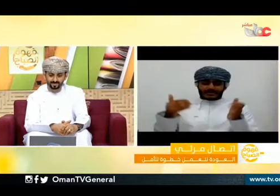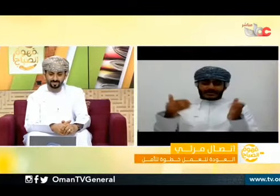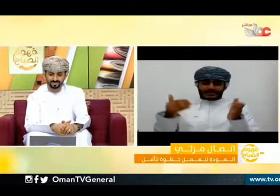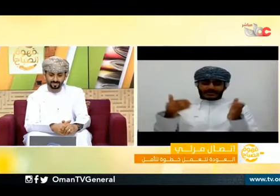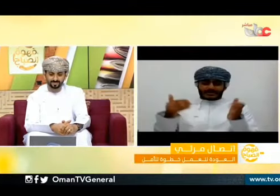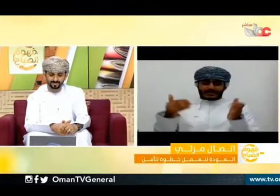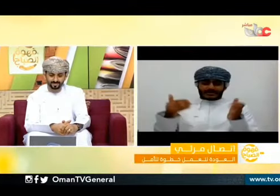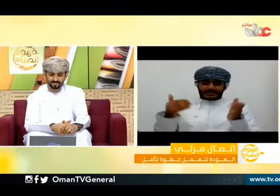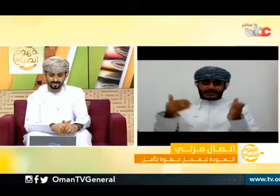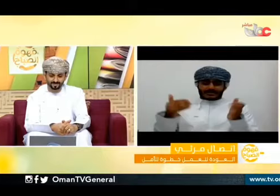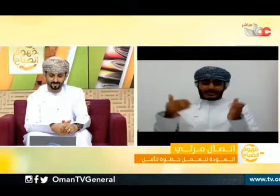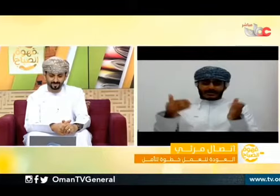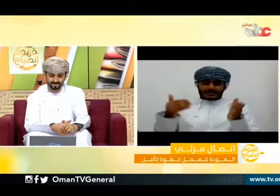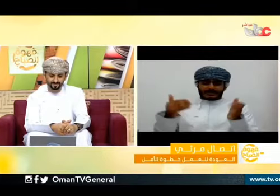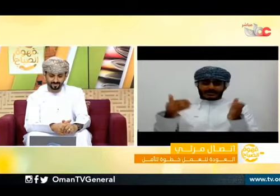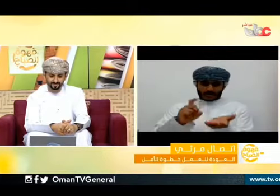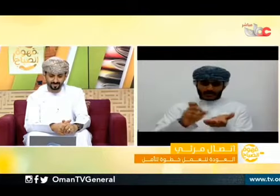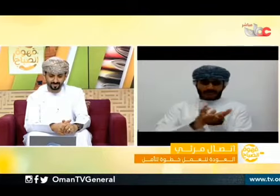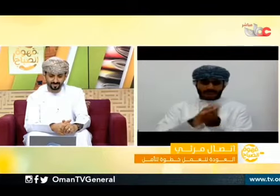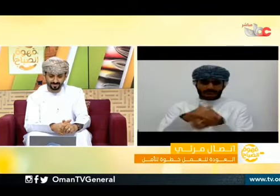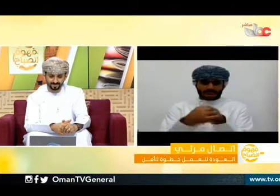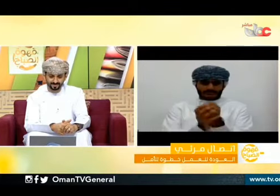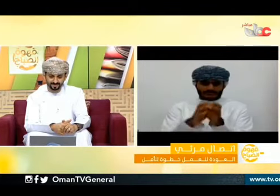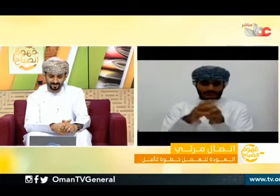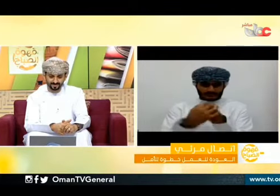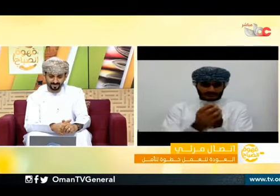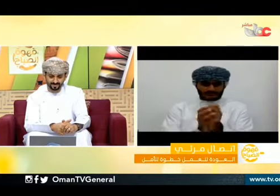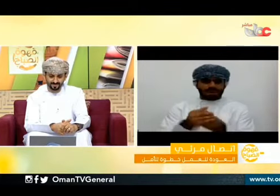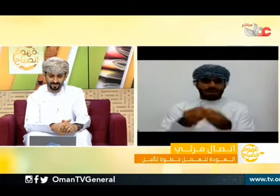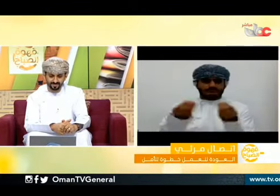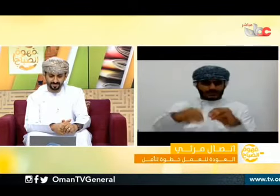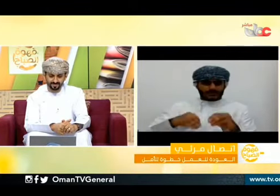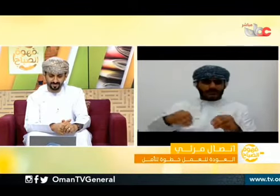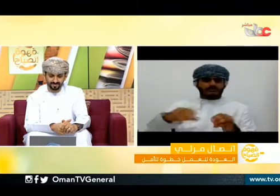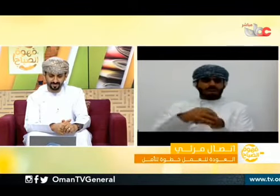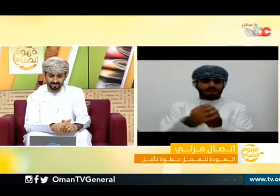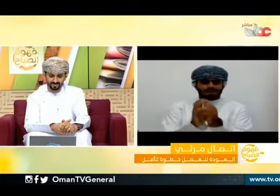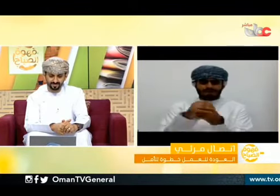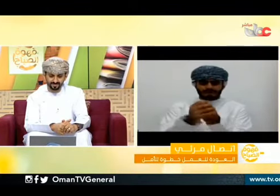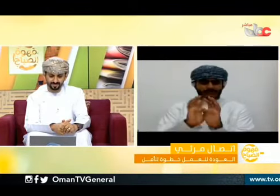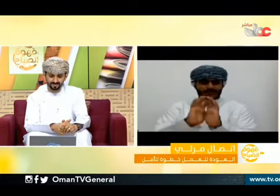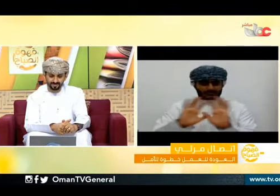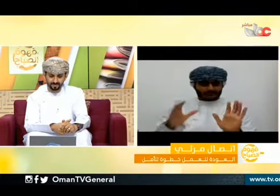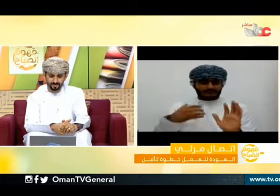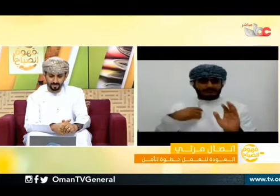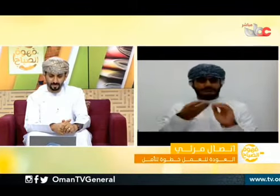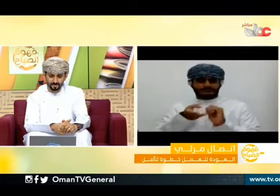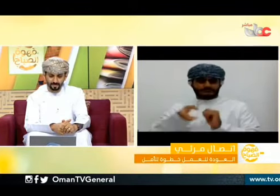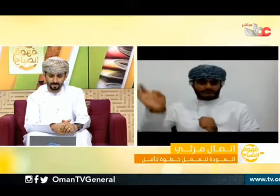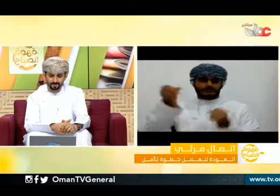نعم، لما أنتهي من الدوام وأذهب للعمل لابد أن أتبع الإجراءات الصحية